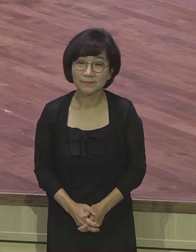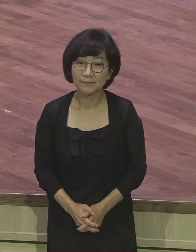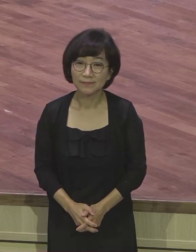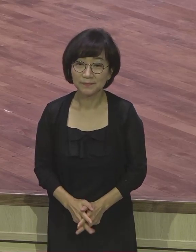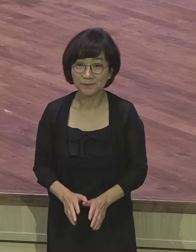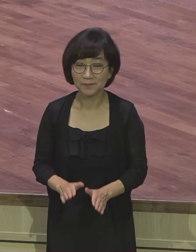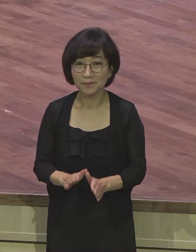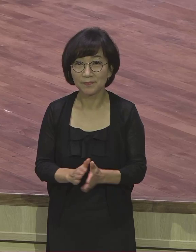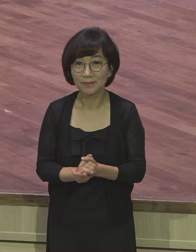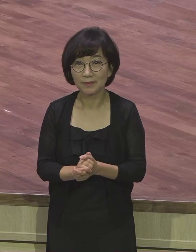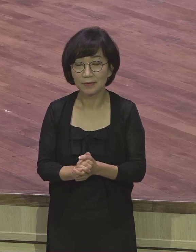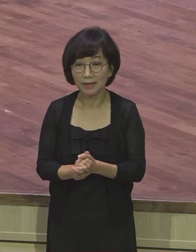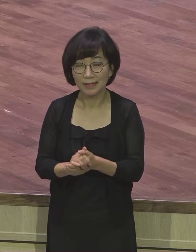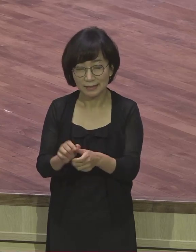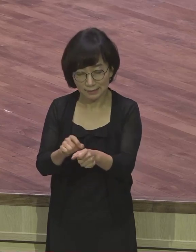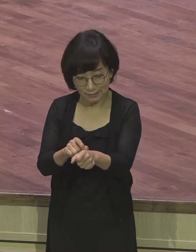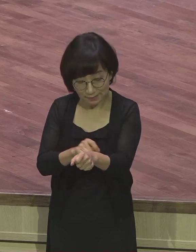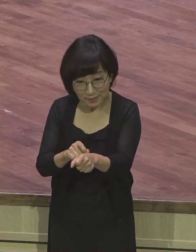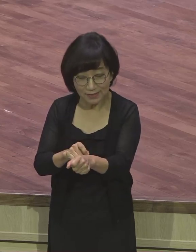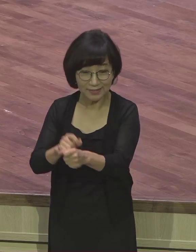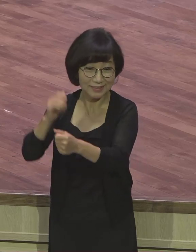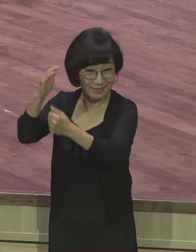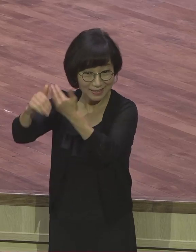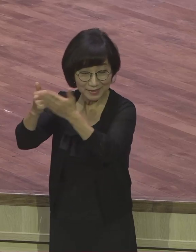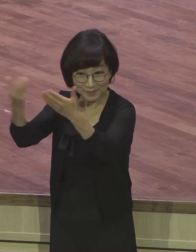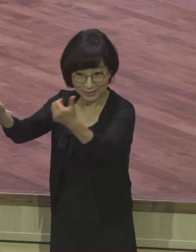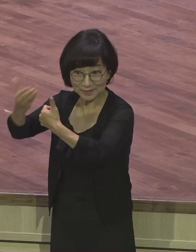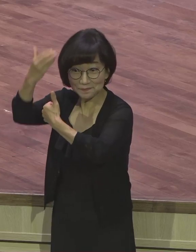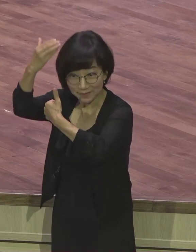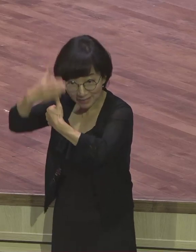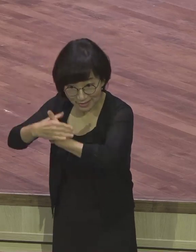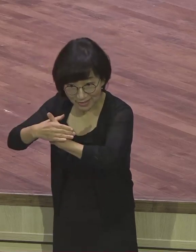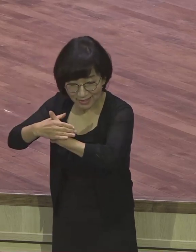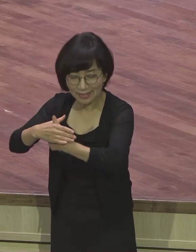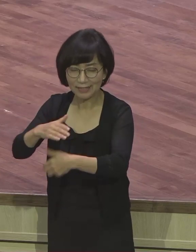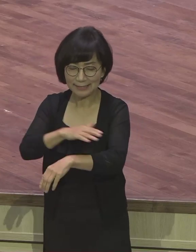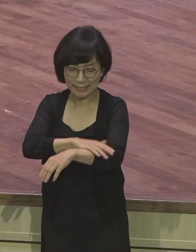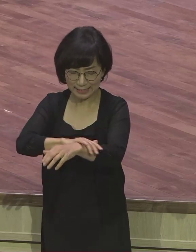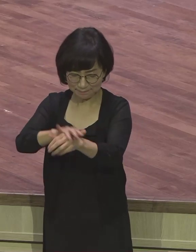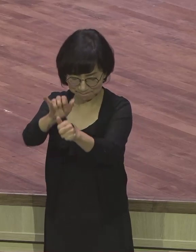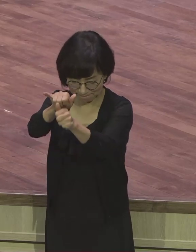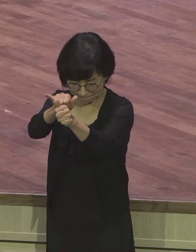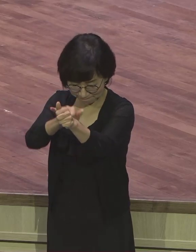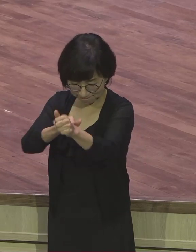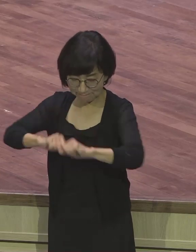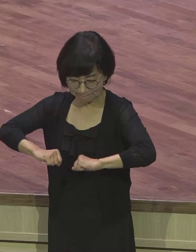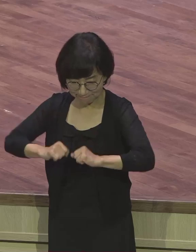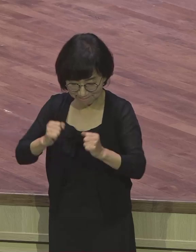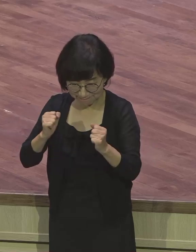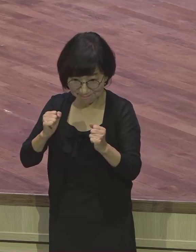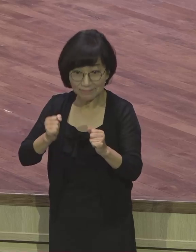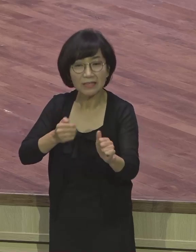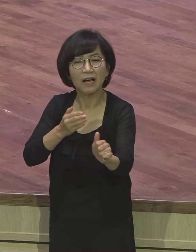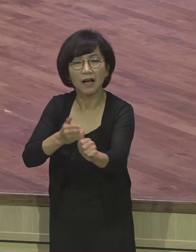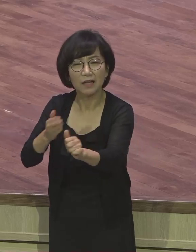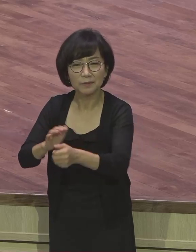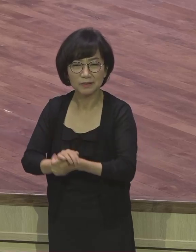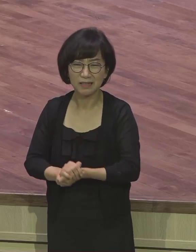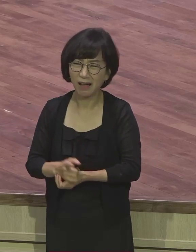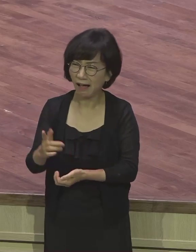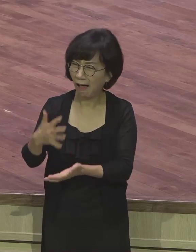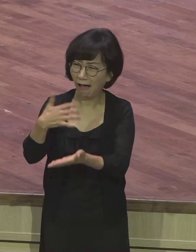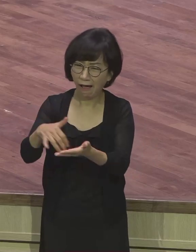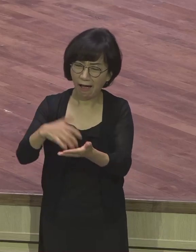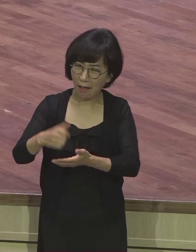특별히 여러분에게 주어진 정직의 직분, 충성되게 감당해야 돼요. 아이고, 나 하나쯤이야. 뭐, 이 교인들 많은데, 뭐,